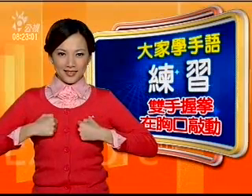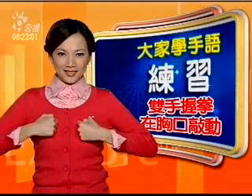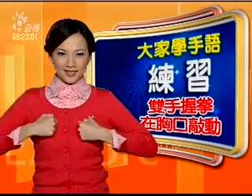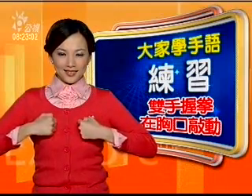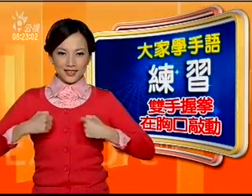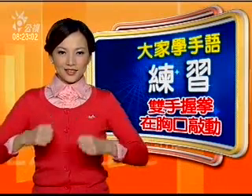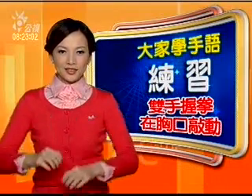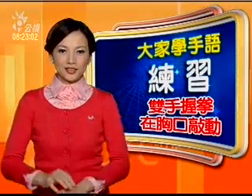习